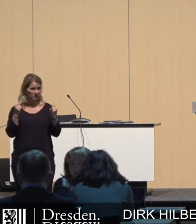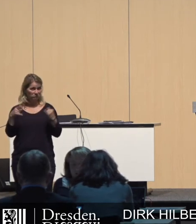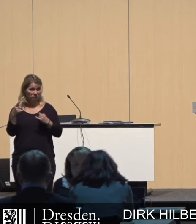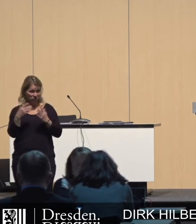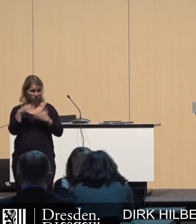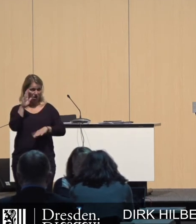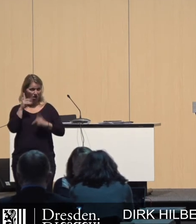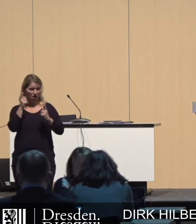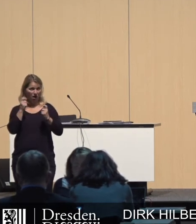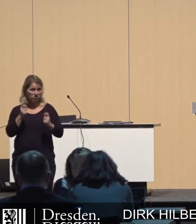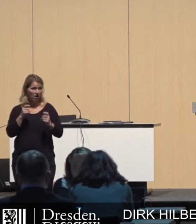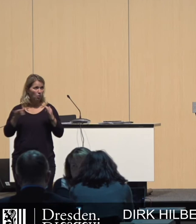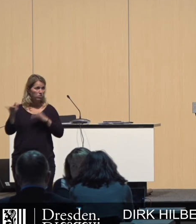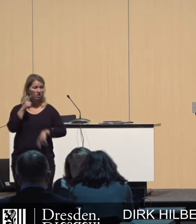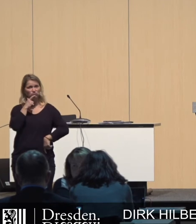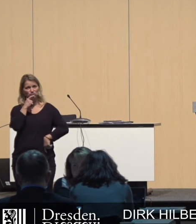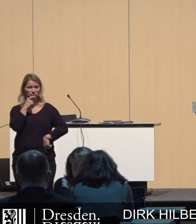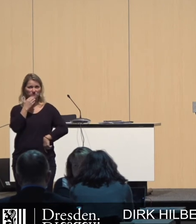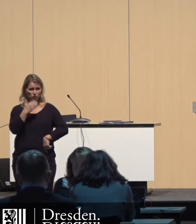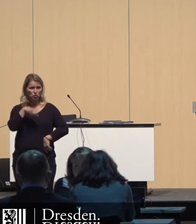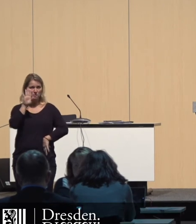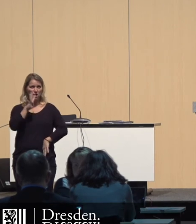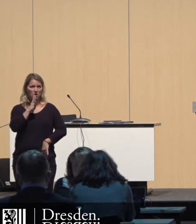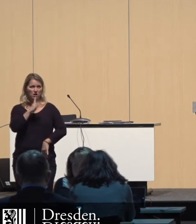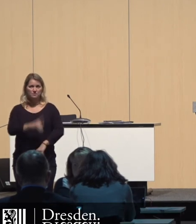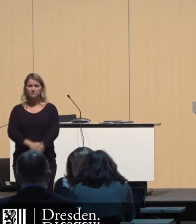Anträgen bzw. Redebedarf geführt? Herr Dr. Töpper.